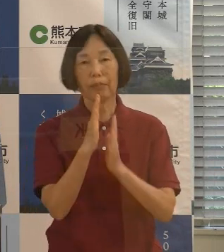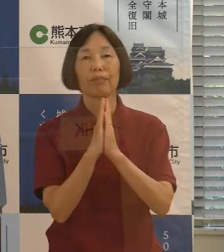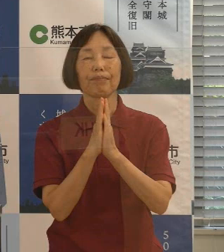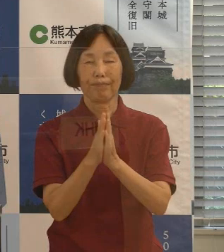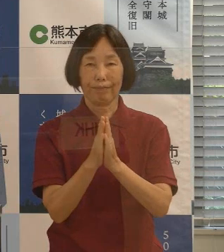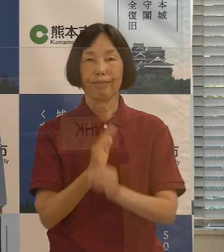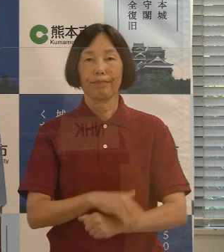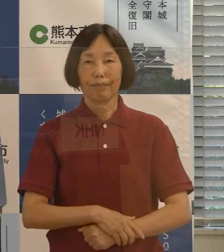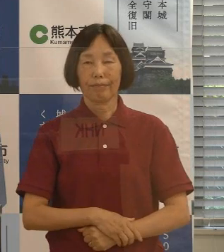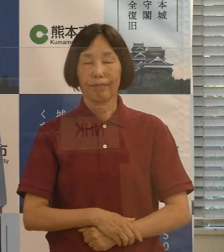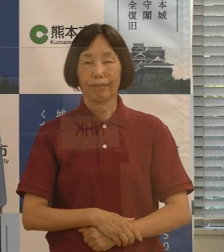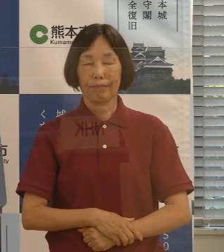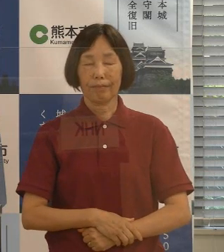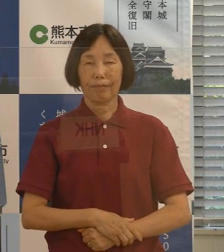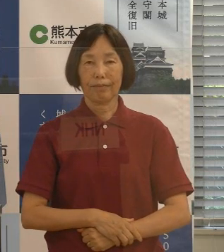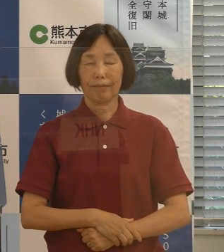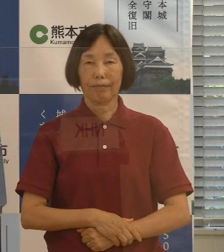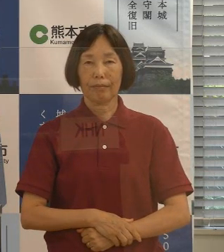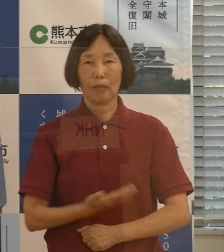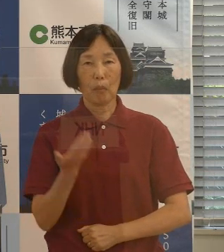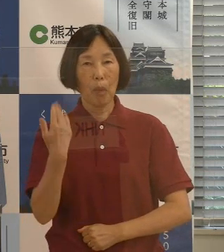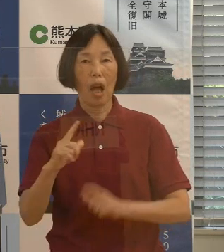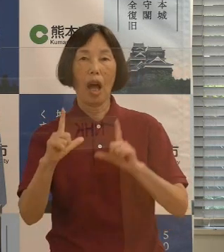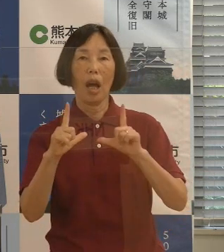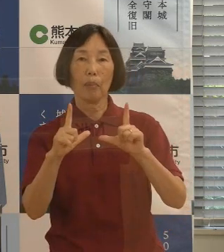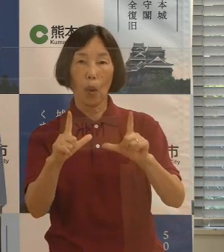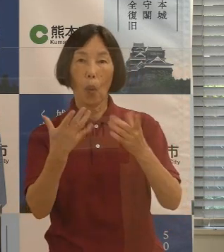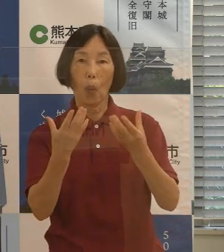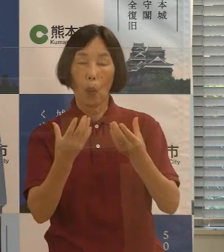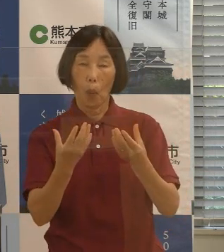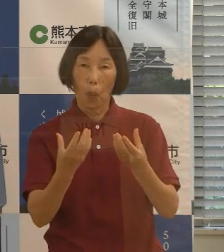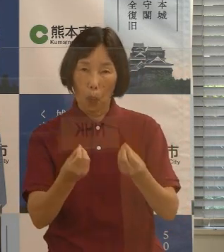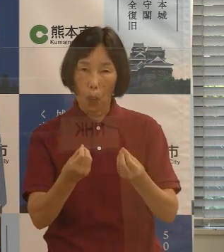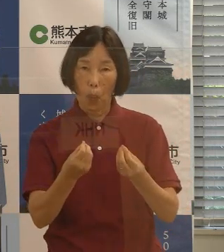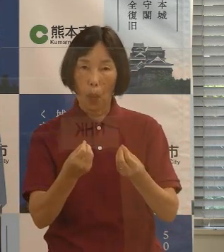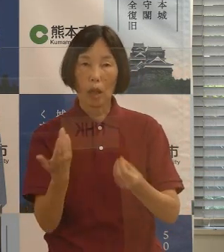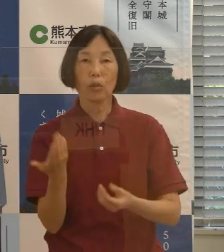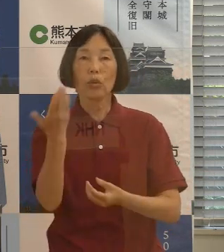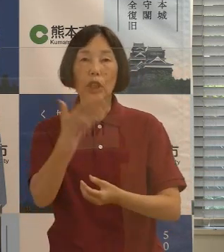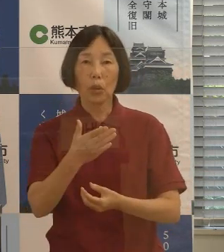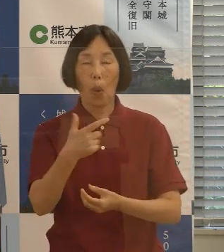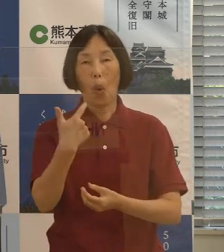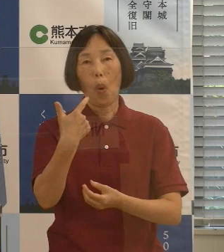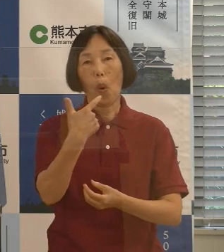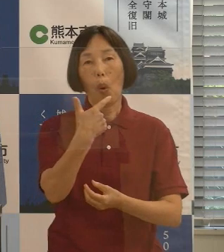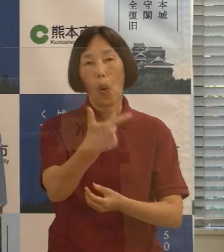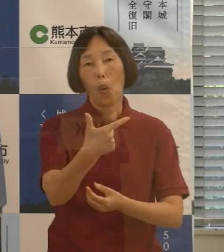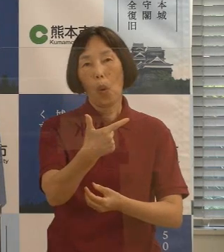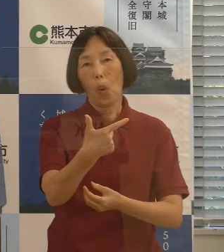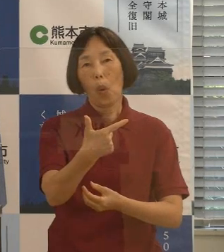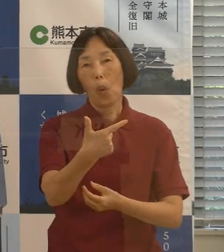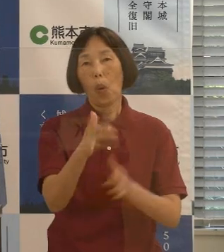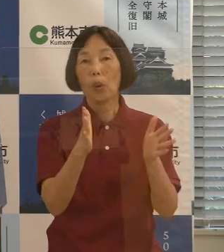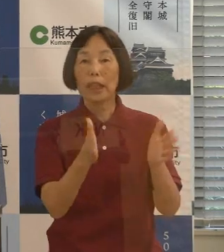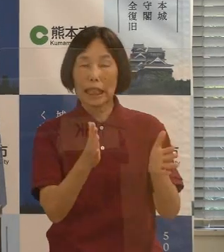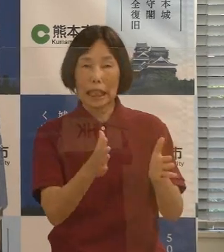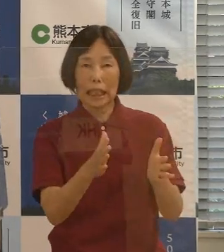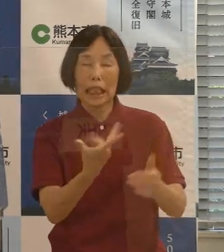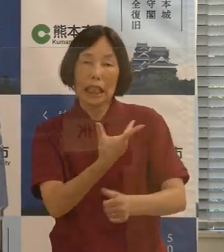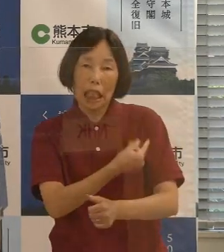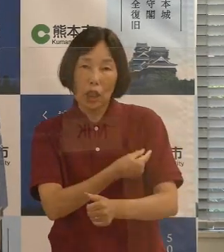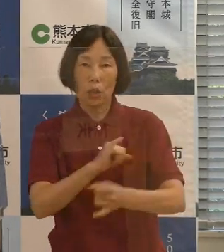します。またすでに発表しておりますけれども、次回の第6期の接種の予約受付